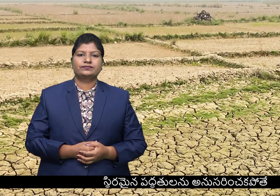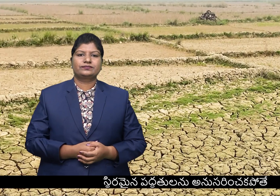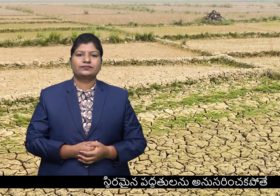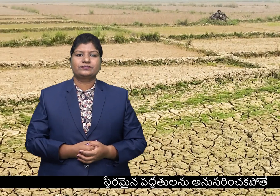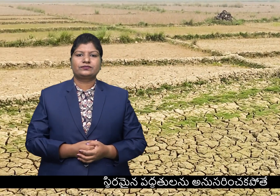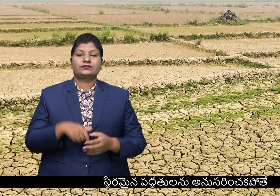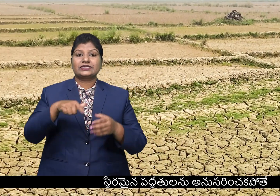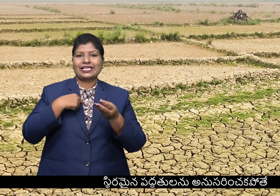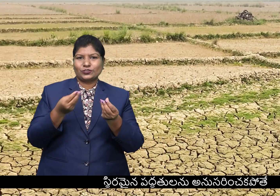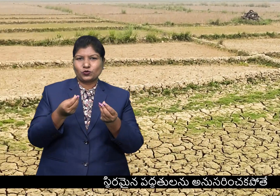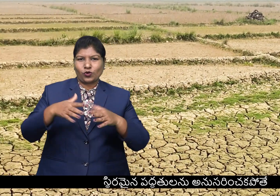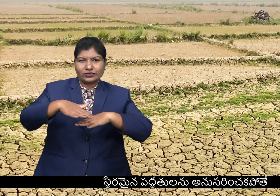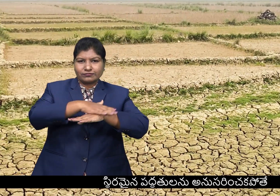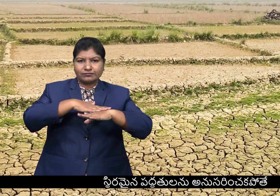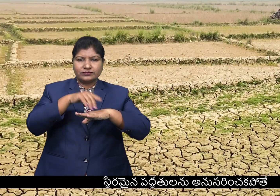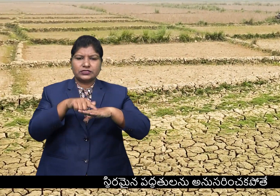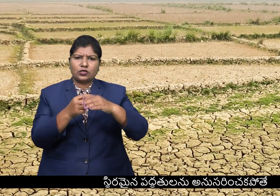స్థిరమైన పద్ధతులను అనుసరించకపోతే